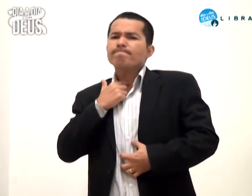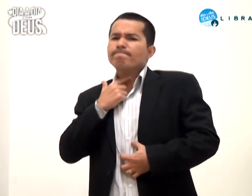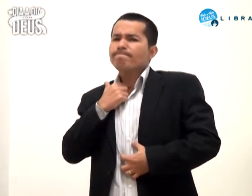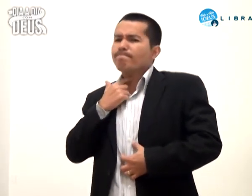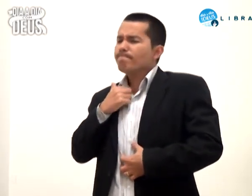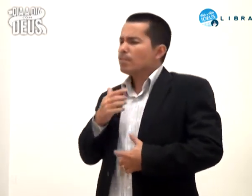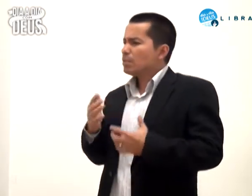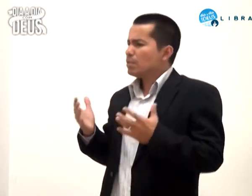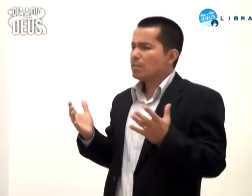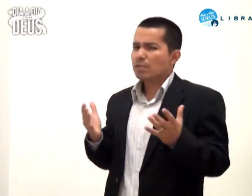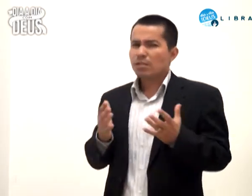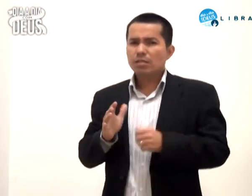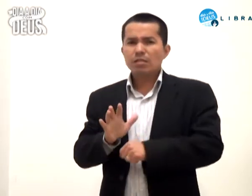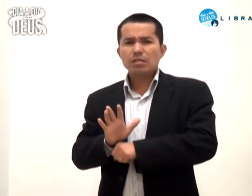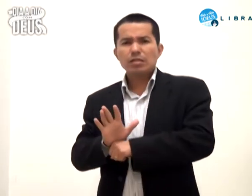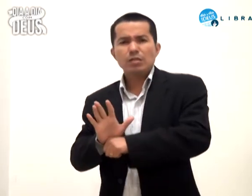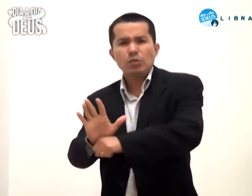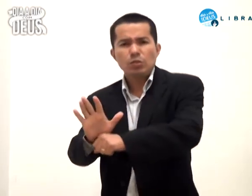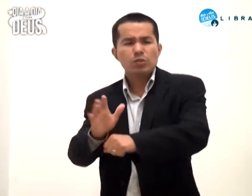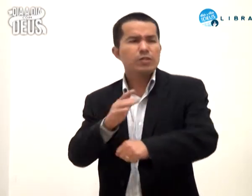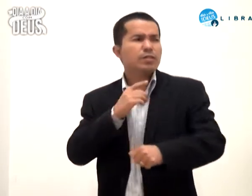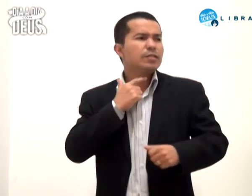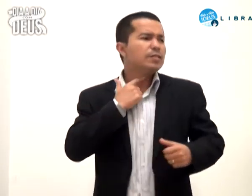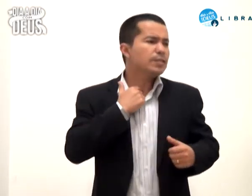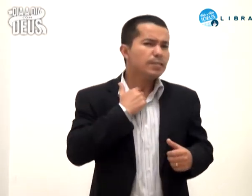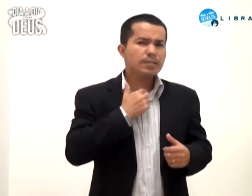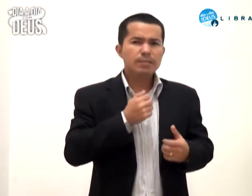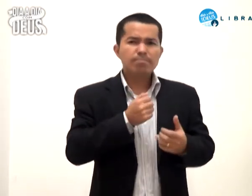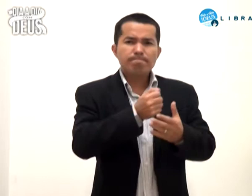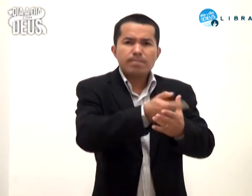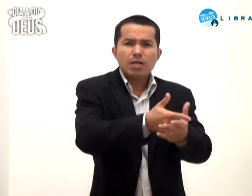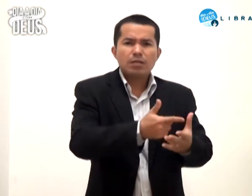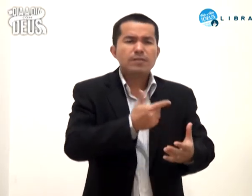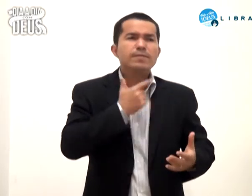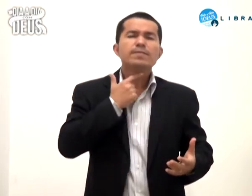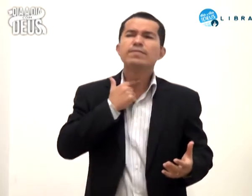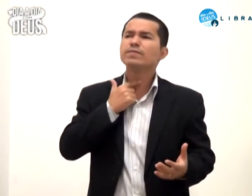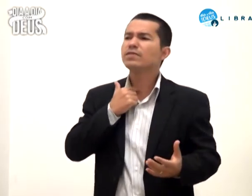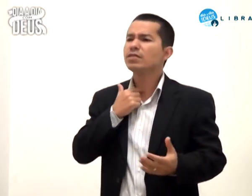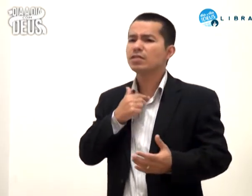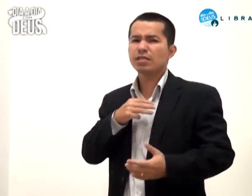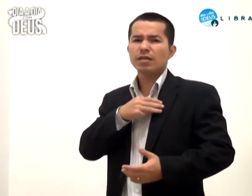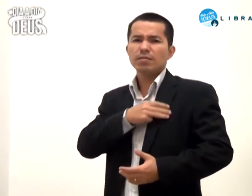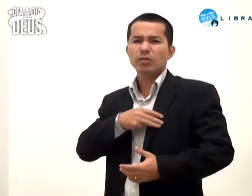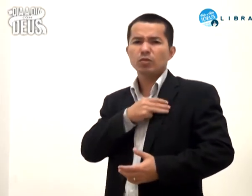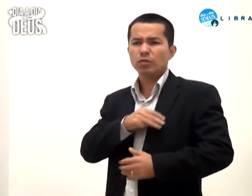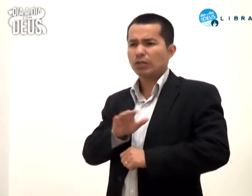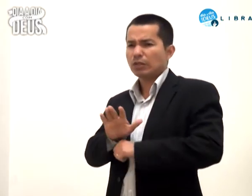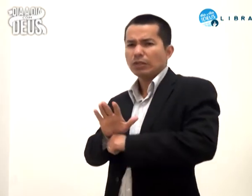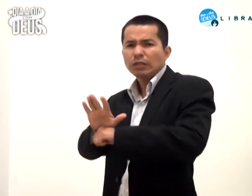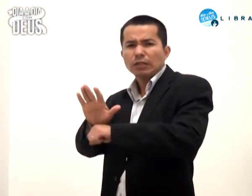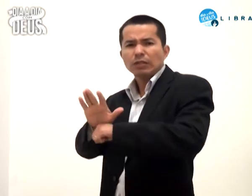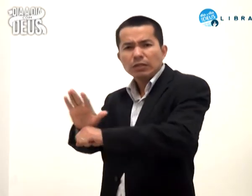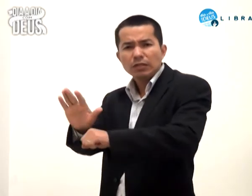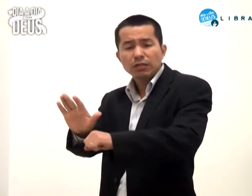da nossa gratidão e da liberalidade. Por isso, o princípio é que